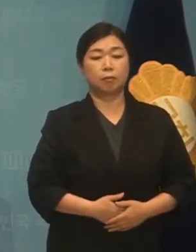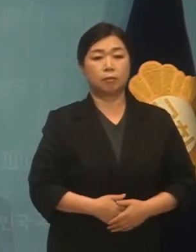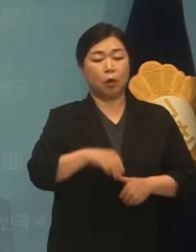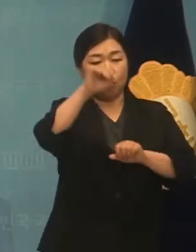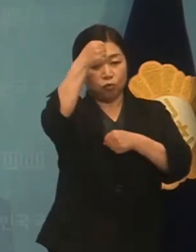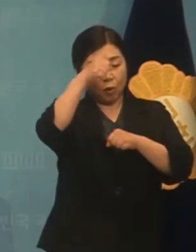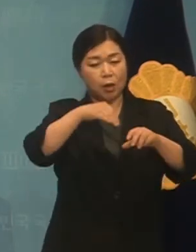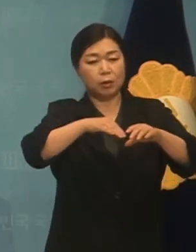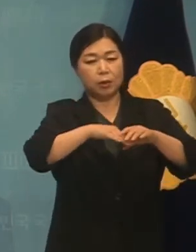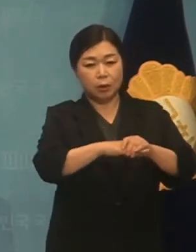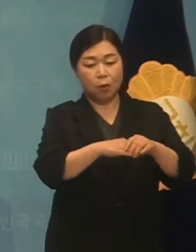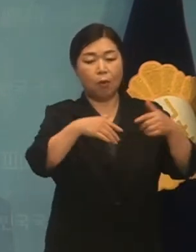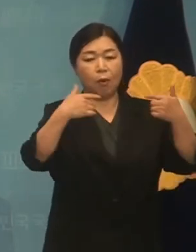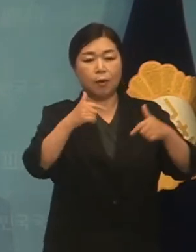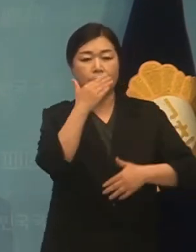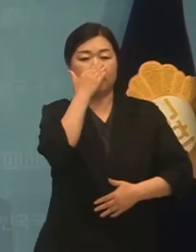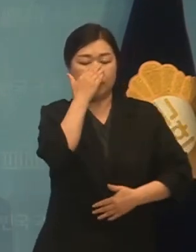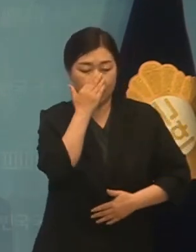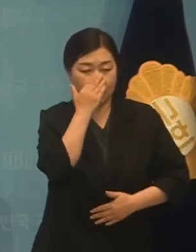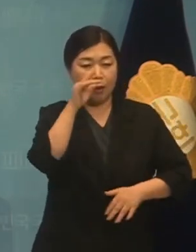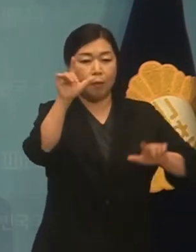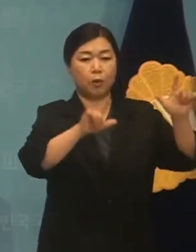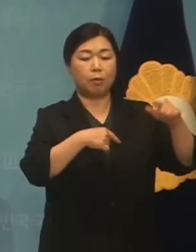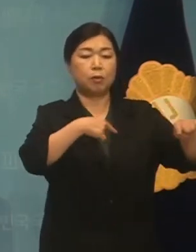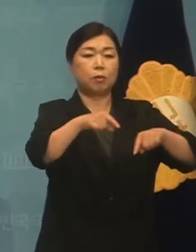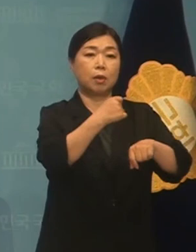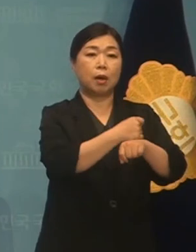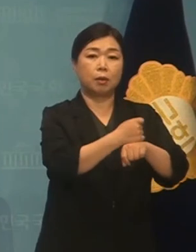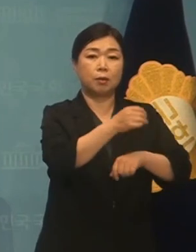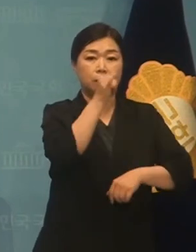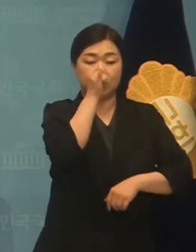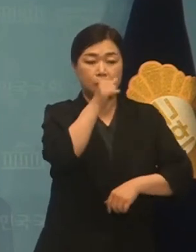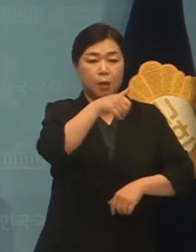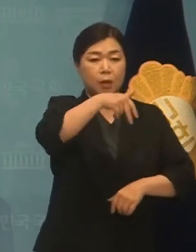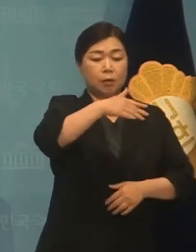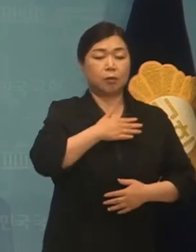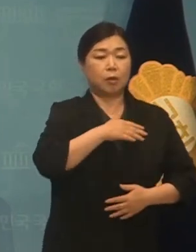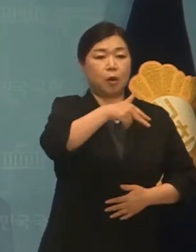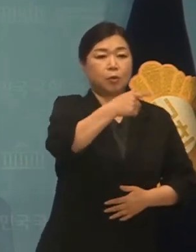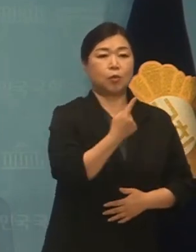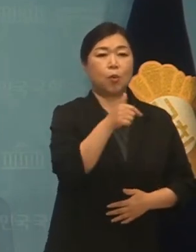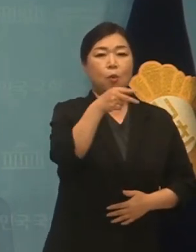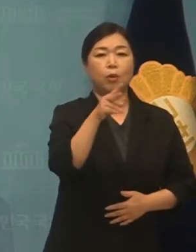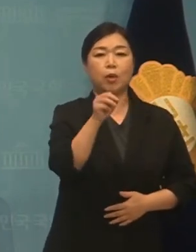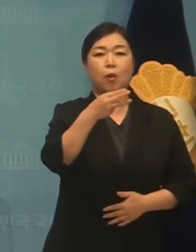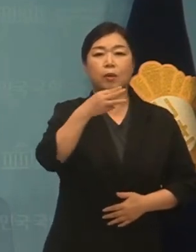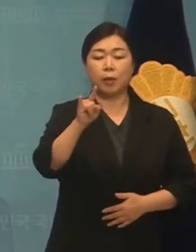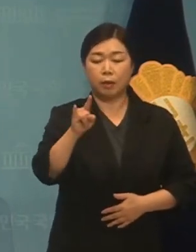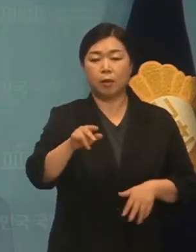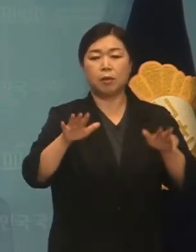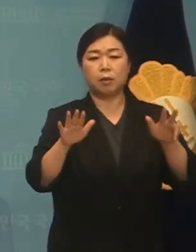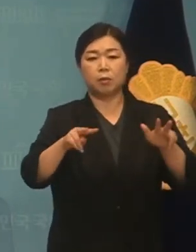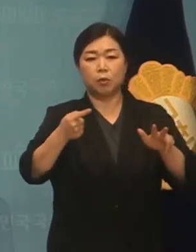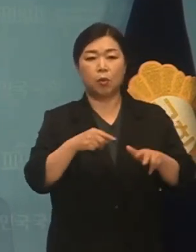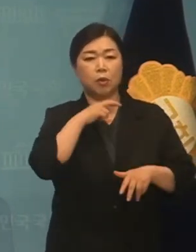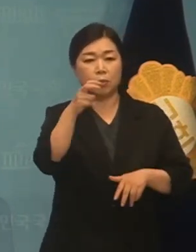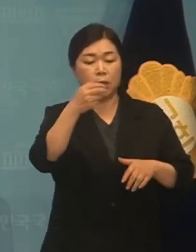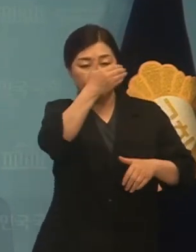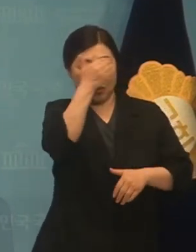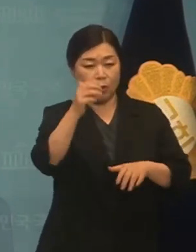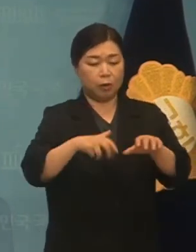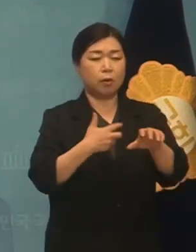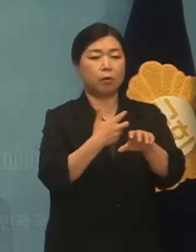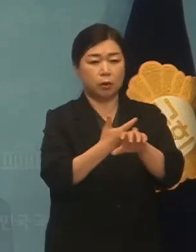운동화를 신고 항상 겸손한 자세로 정치를 하고 있는 저 조객트는 지금도 20대 청년의